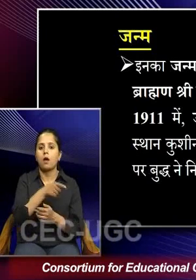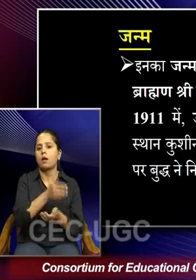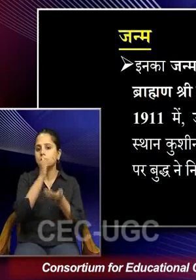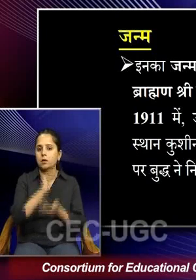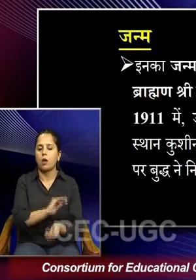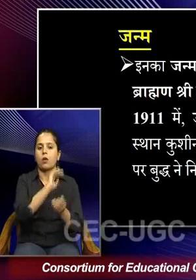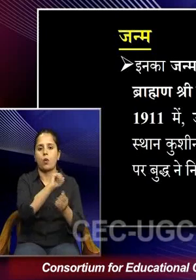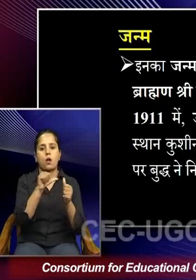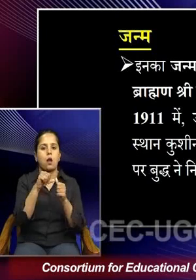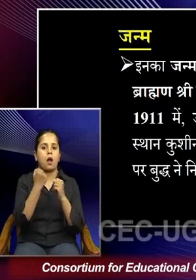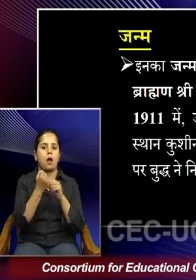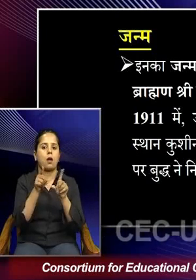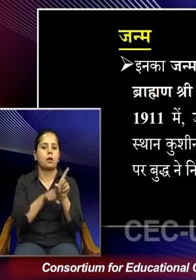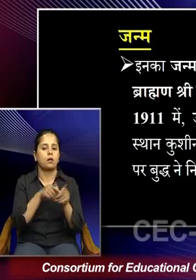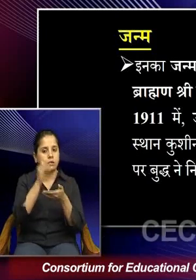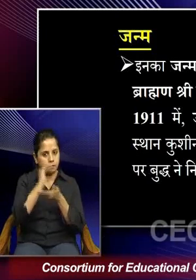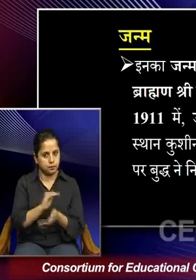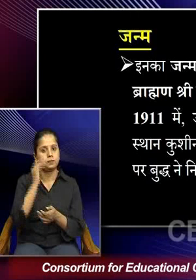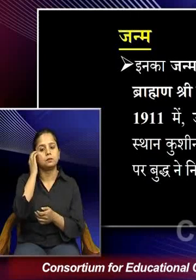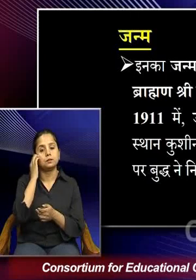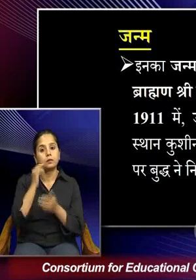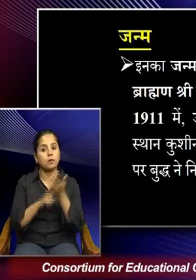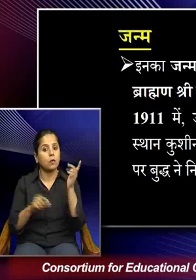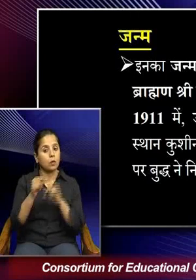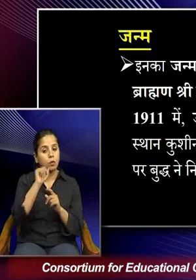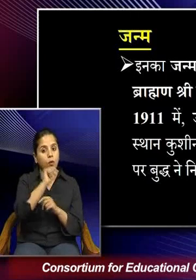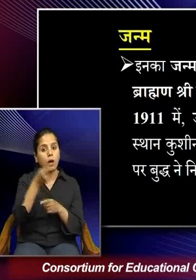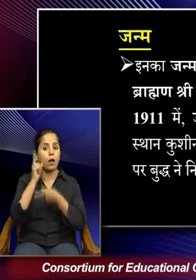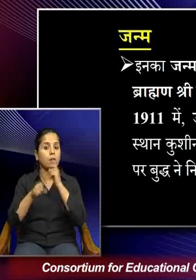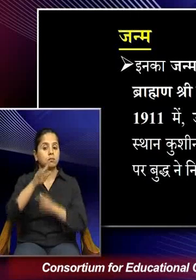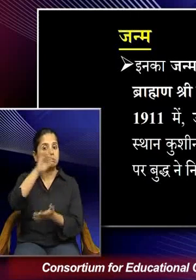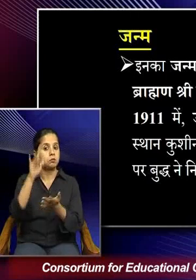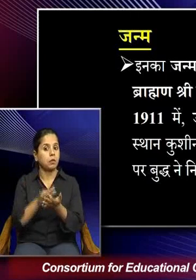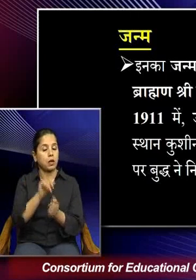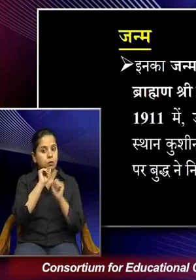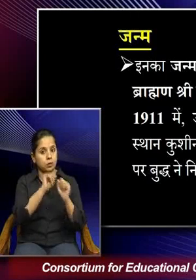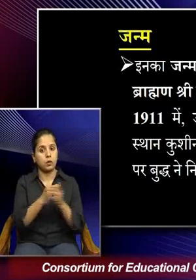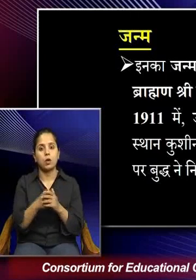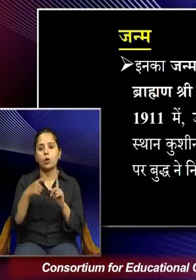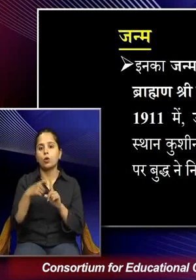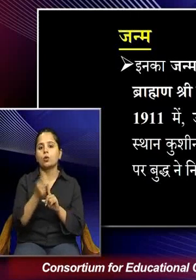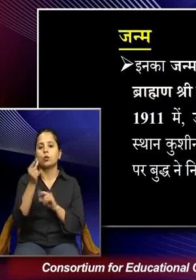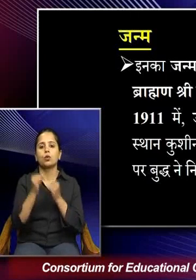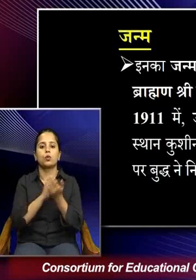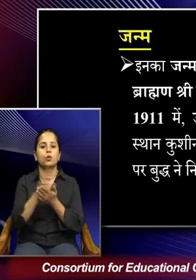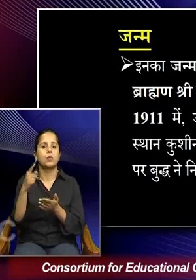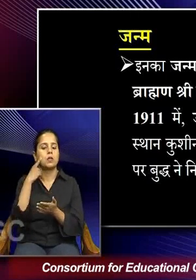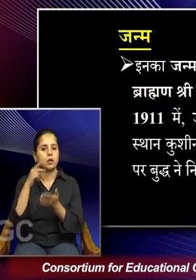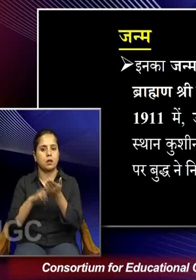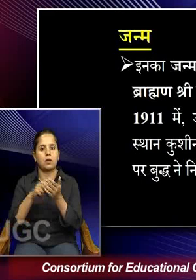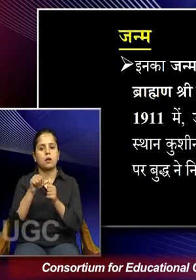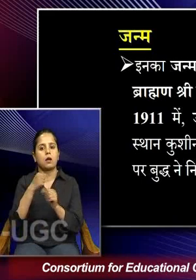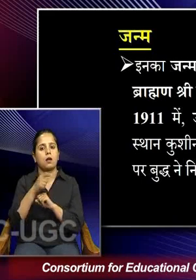हुआ था उत्तर प्रदेश के ऐतिहासिक स्थान कुशीनगर में